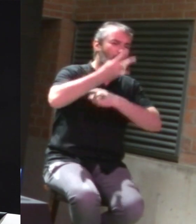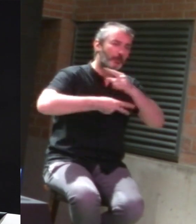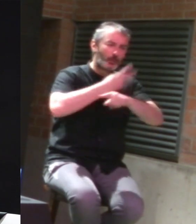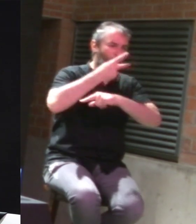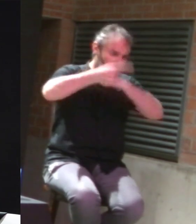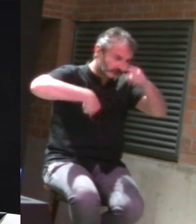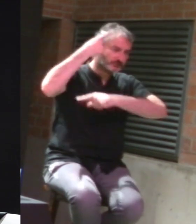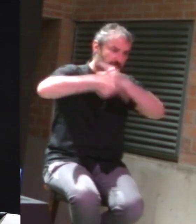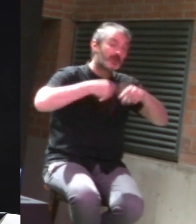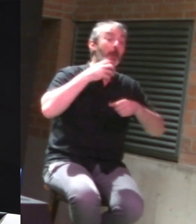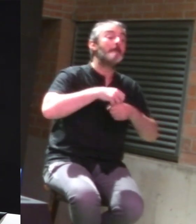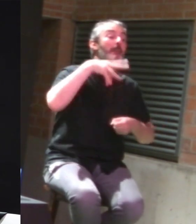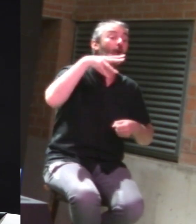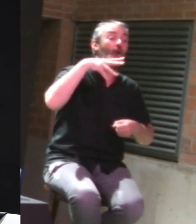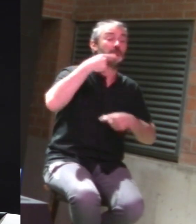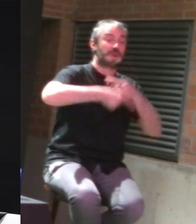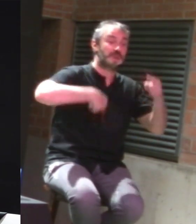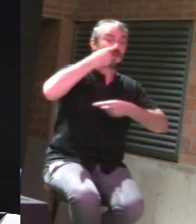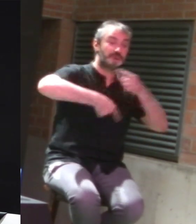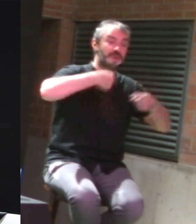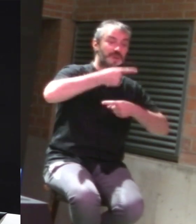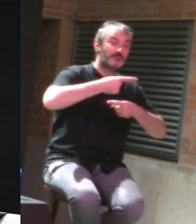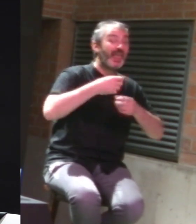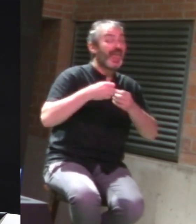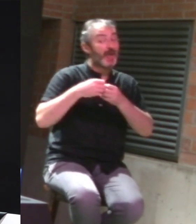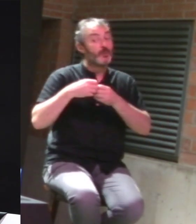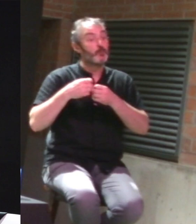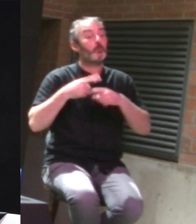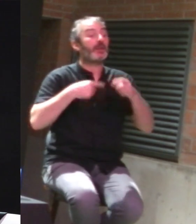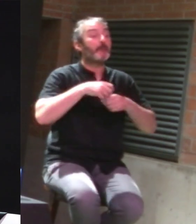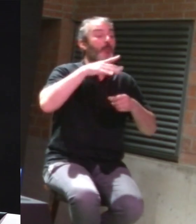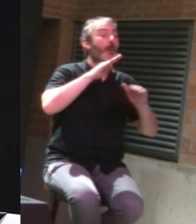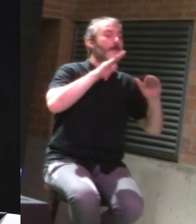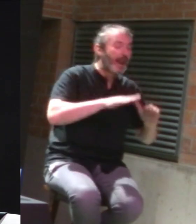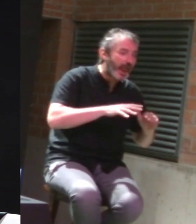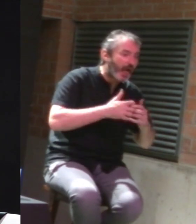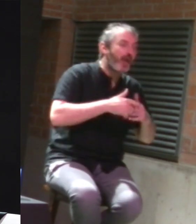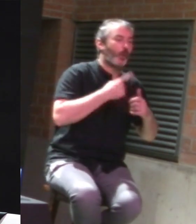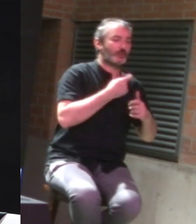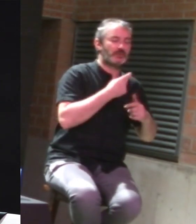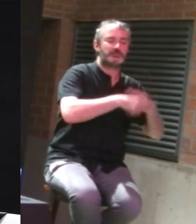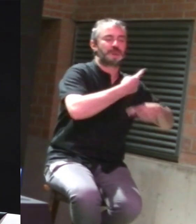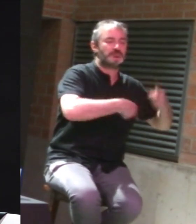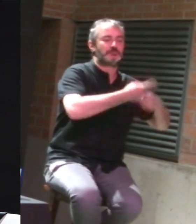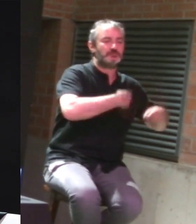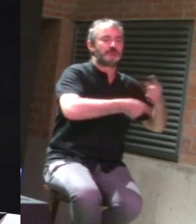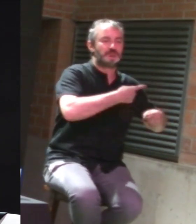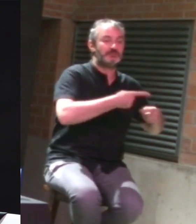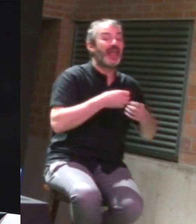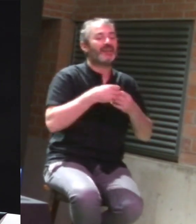arriba l'electrificació, ja anirà una mica diferent. Però fixeu-vos bé, perquè a vegades aquesta Iglesia